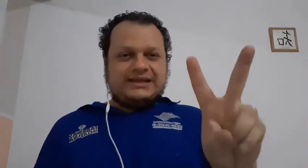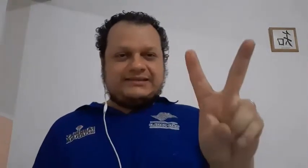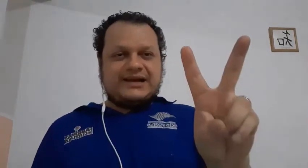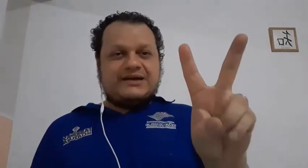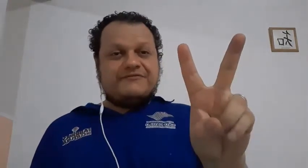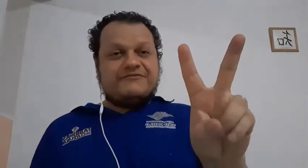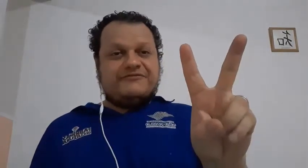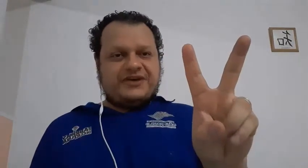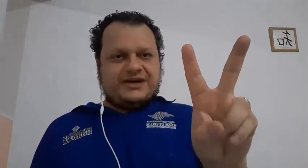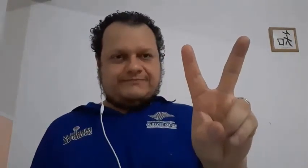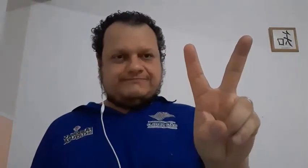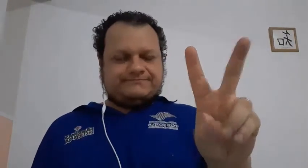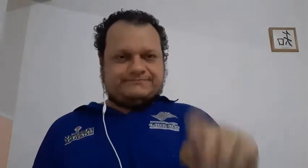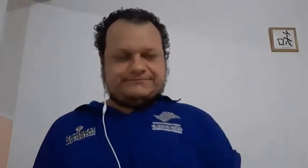Letra V.